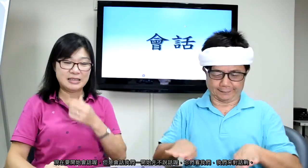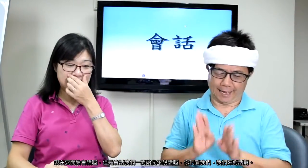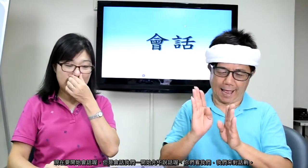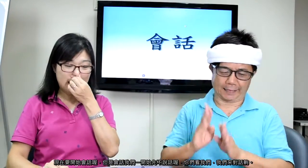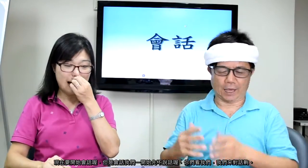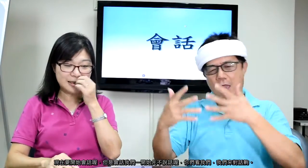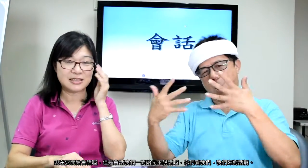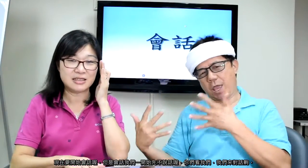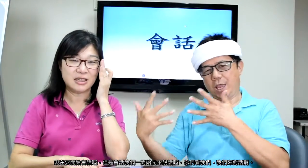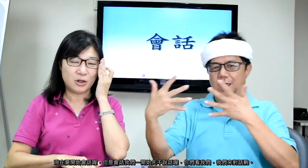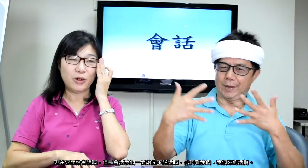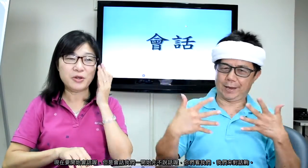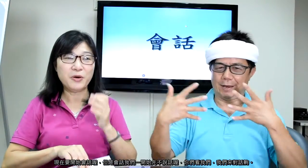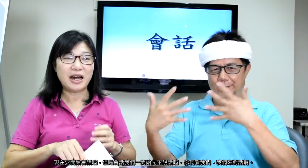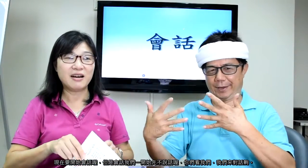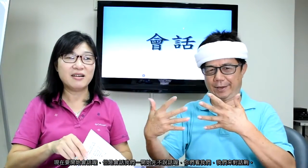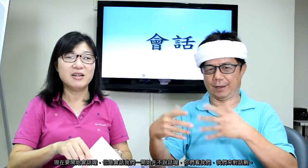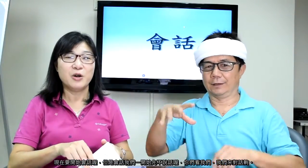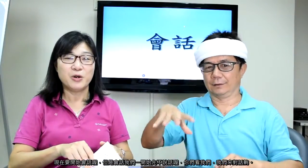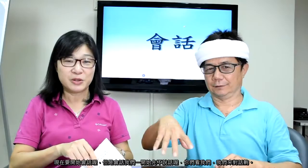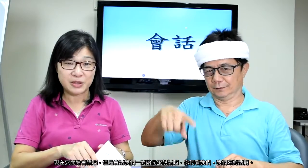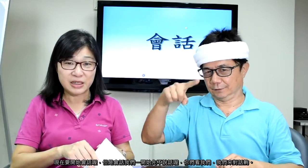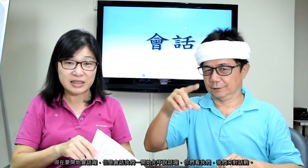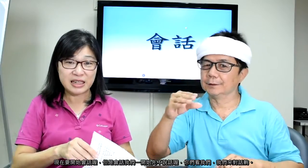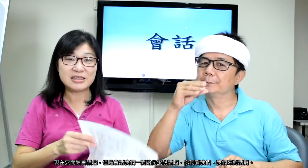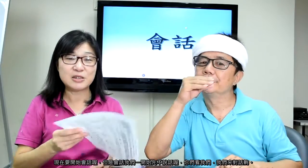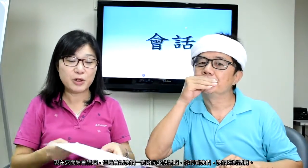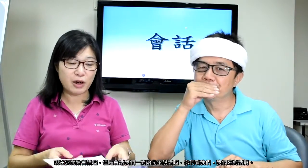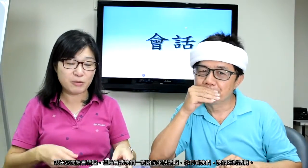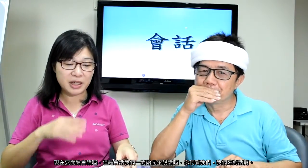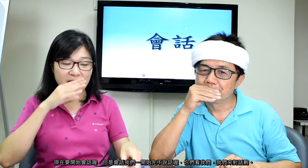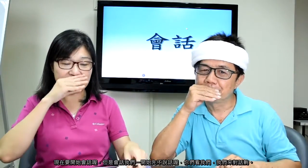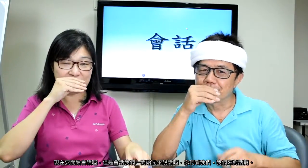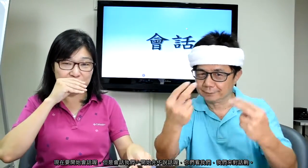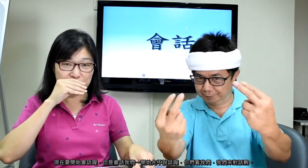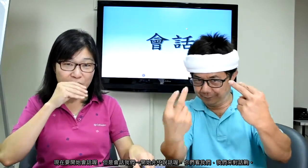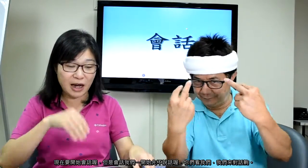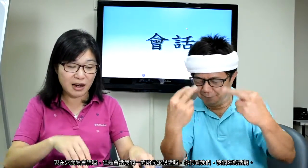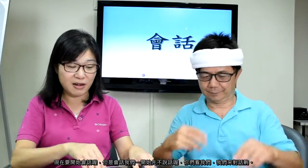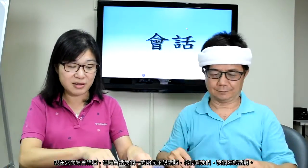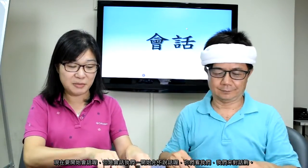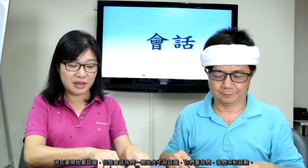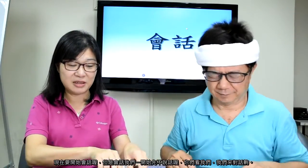现在要开始绘画哦，但是绘画我们一开始先不说话哦，你们